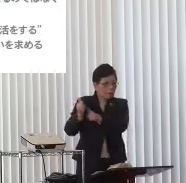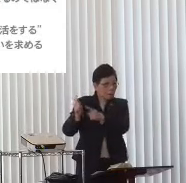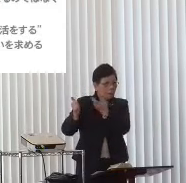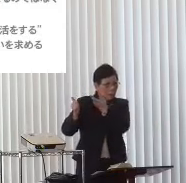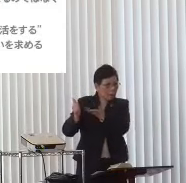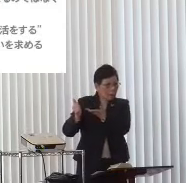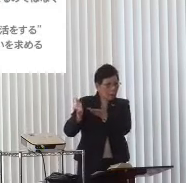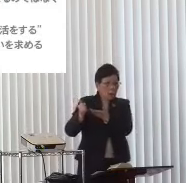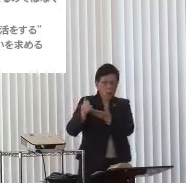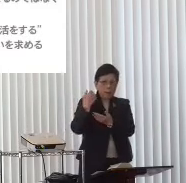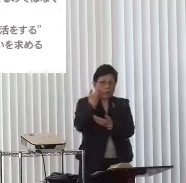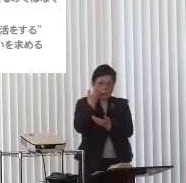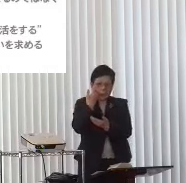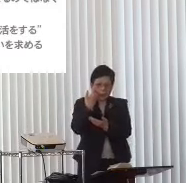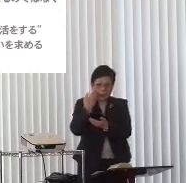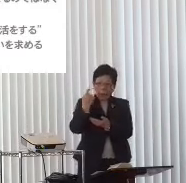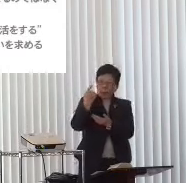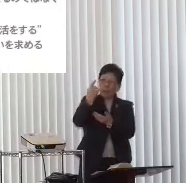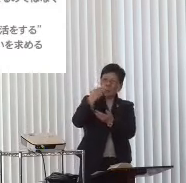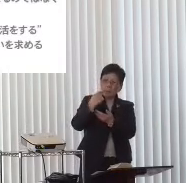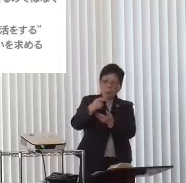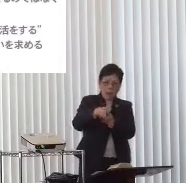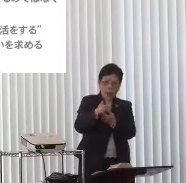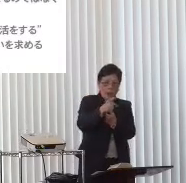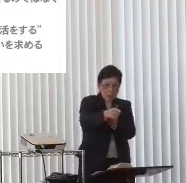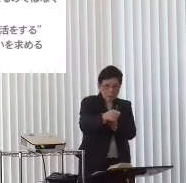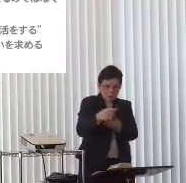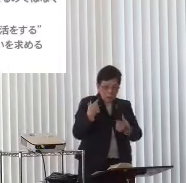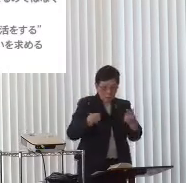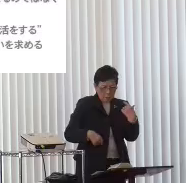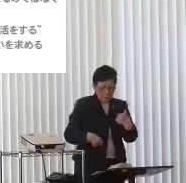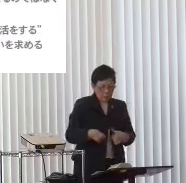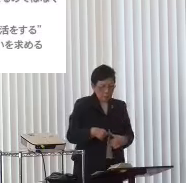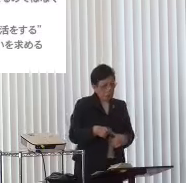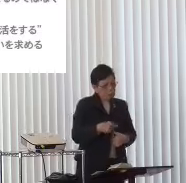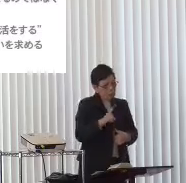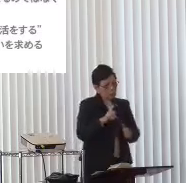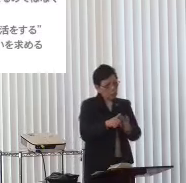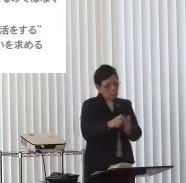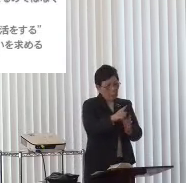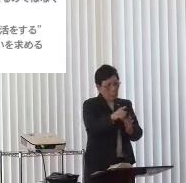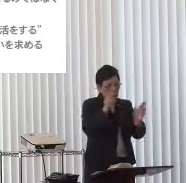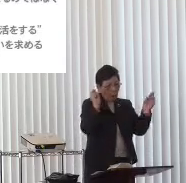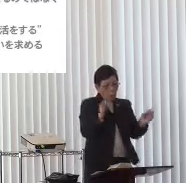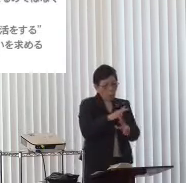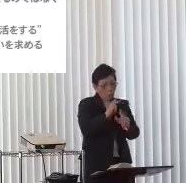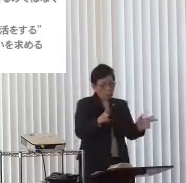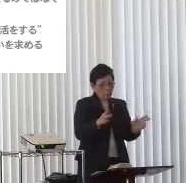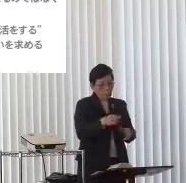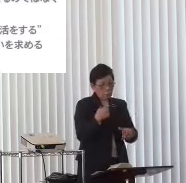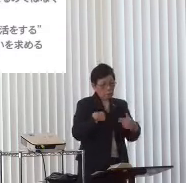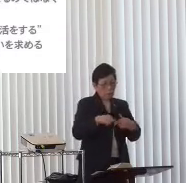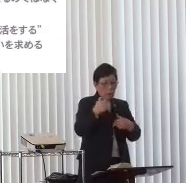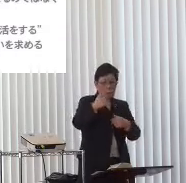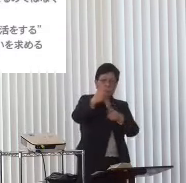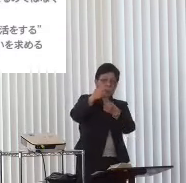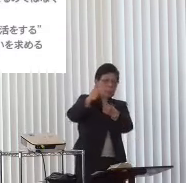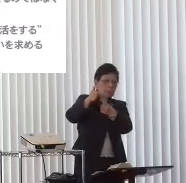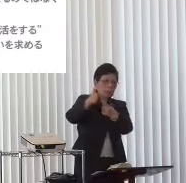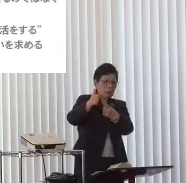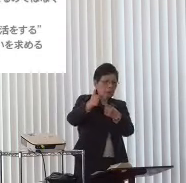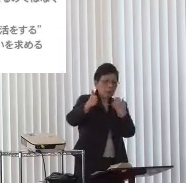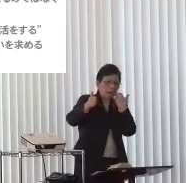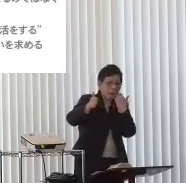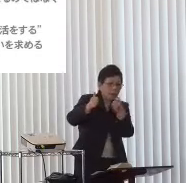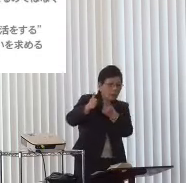ていうことがもう最後までずっとついて回りますね。そしてその人が上手になればその先生の価値を高めるというか、その先生